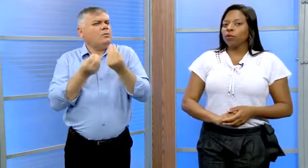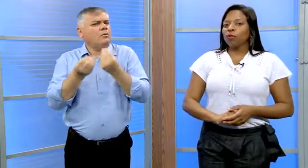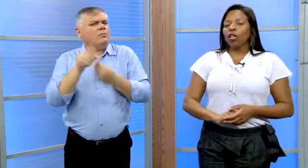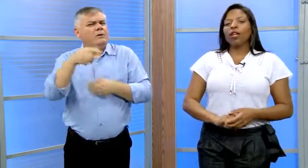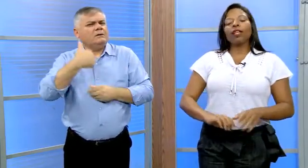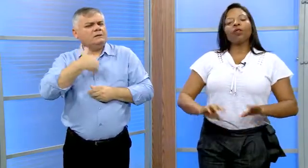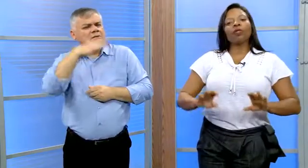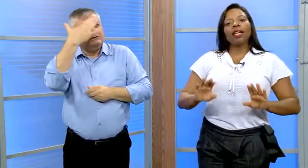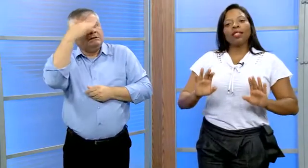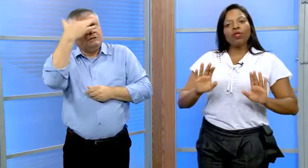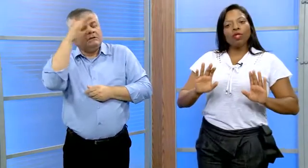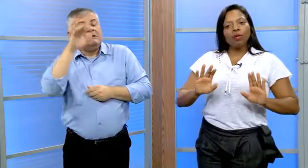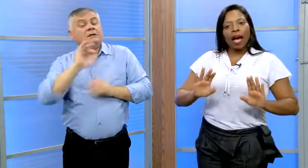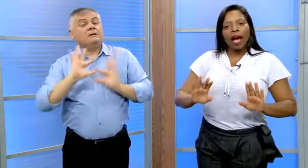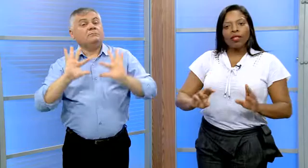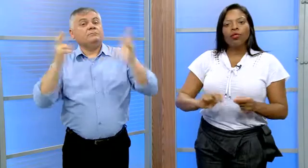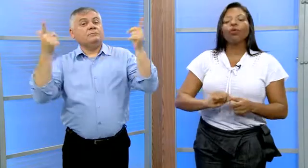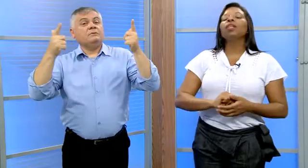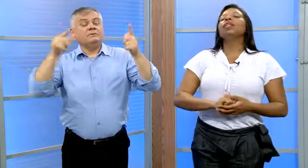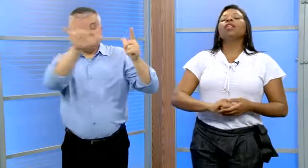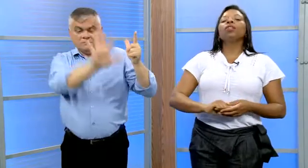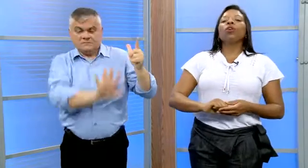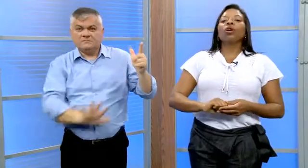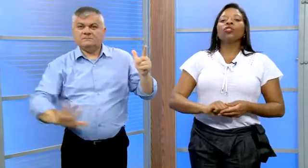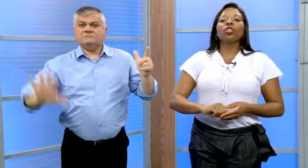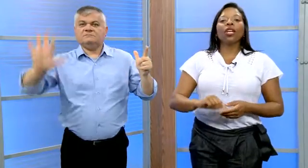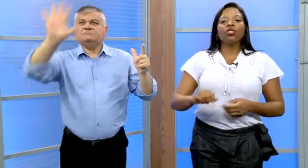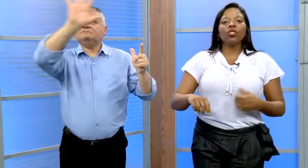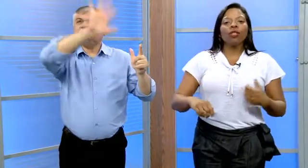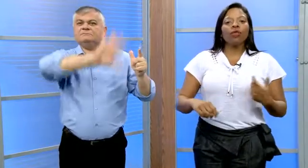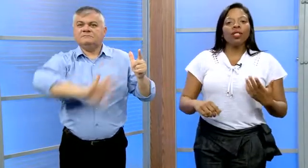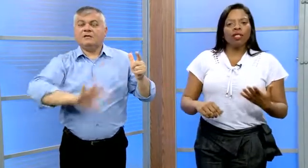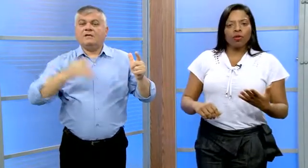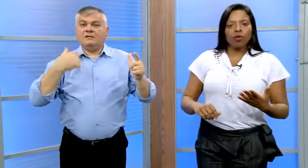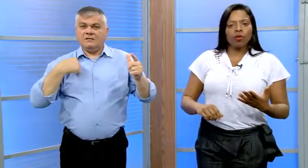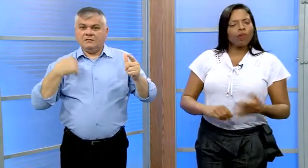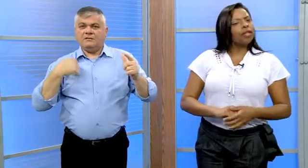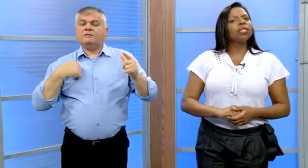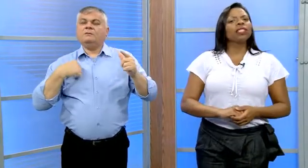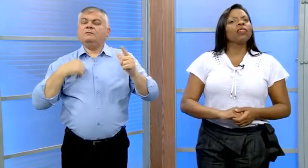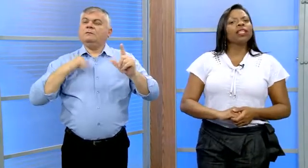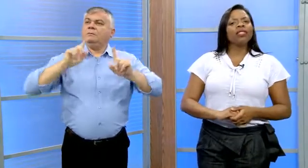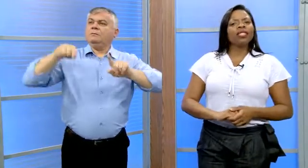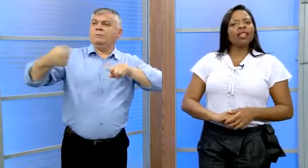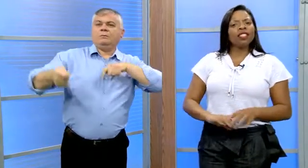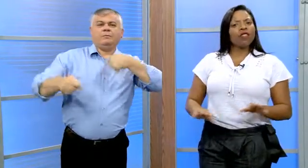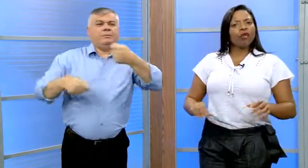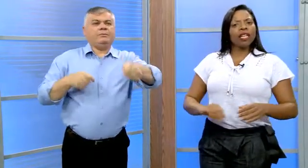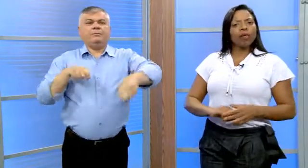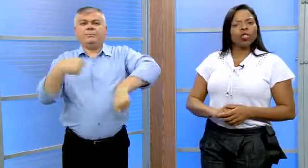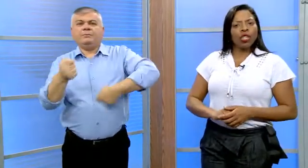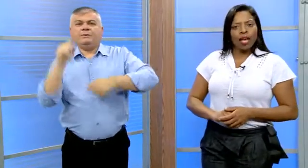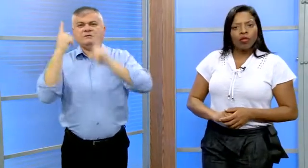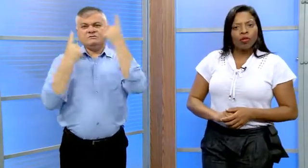compreendamos melhor, ela acontece no espaço e nós gesticulamos. Mas então a língua de sinais é formada por